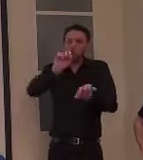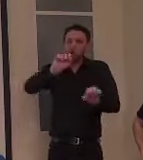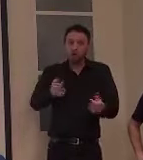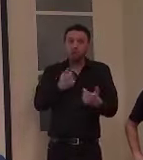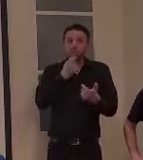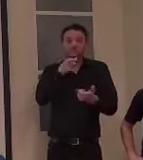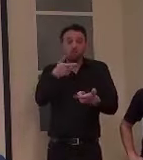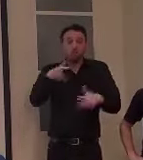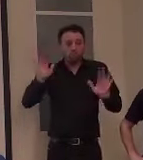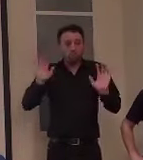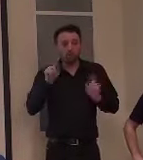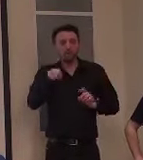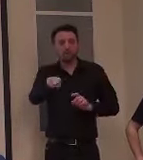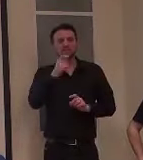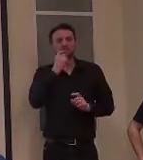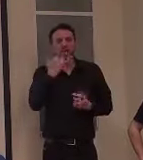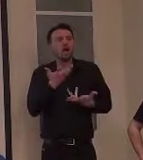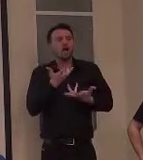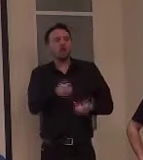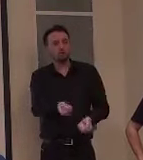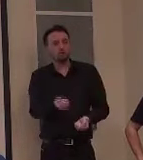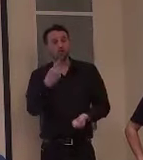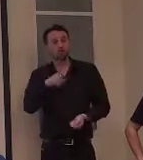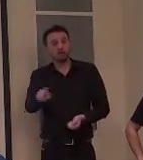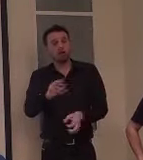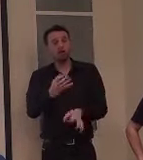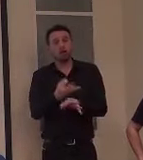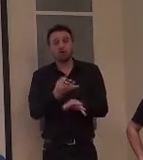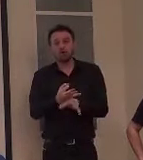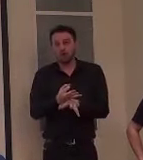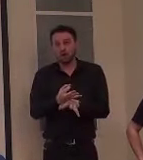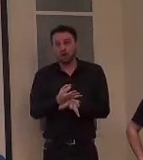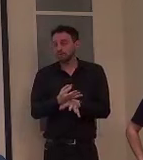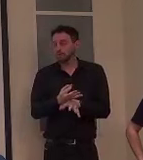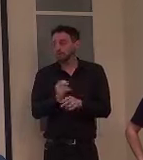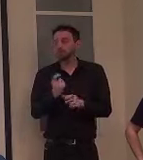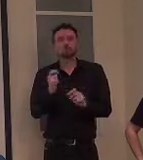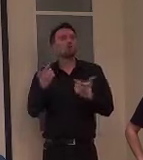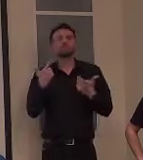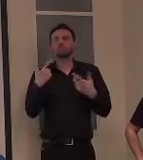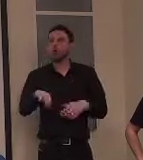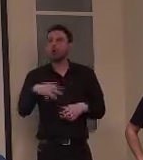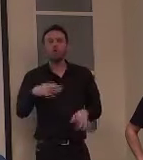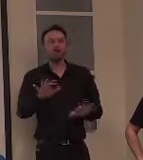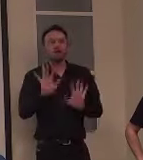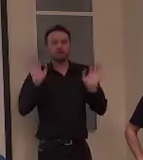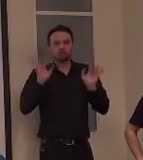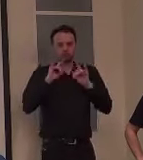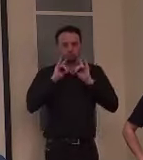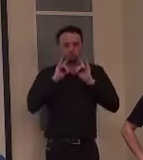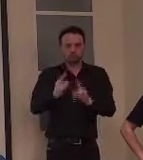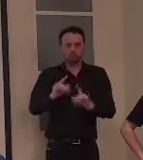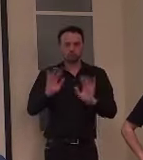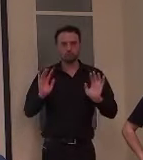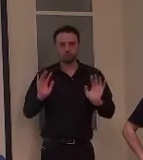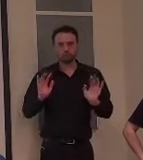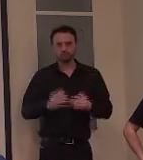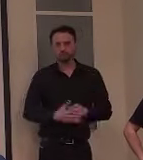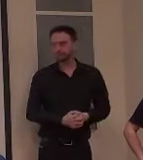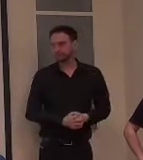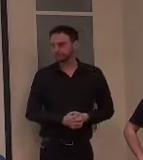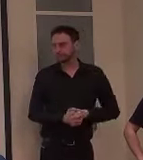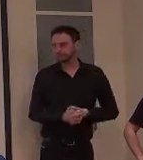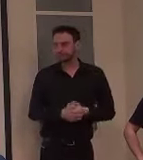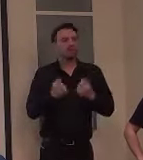ciclo día digamos existencia no se acordó pero la escuela no tenía la obligación de generar digamos son